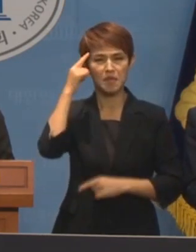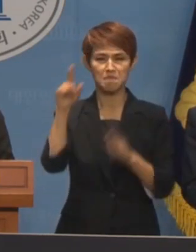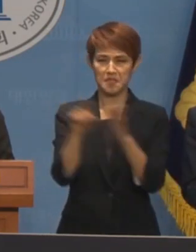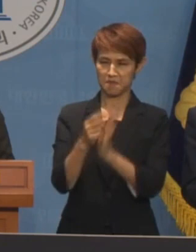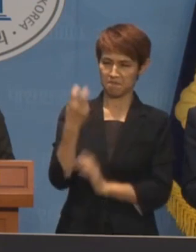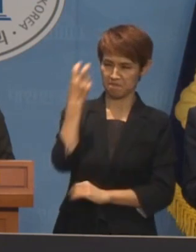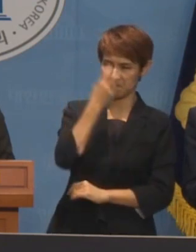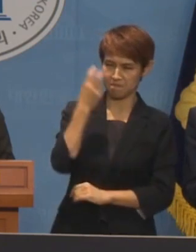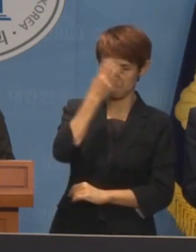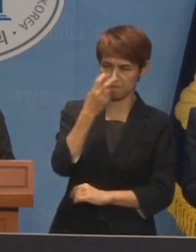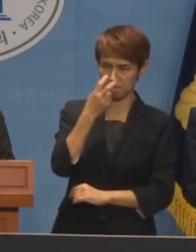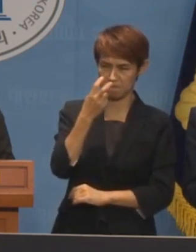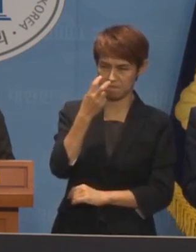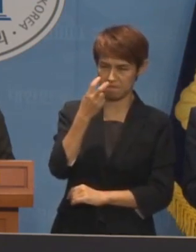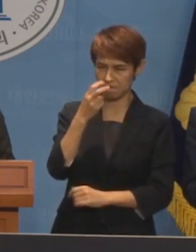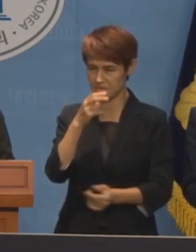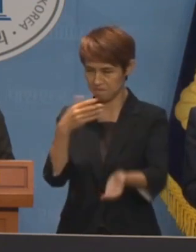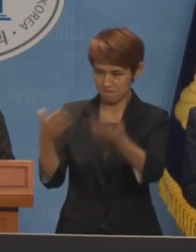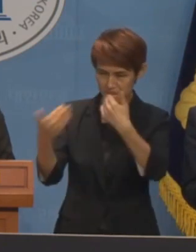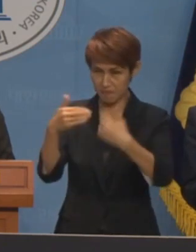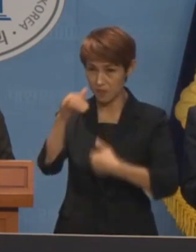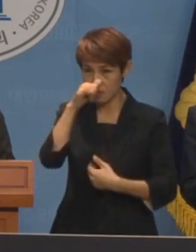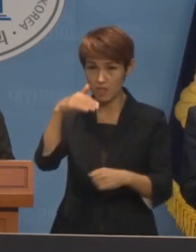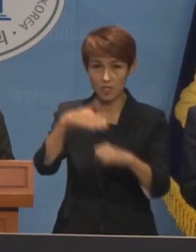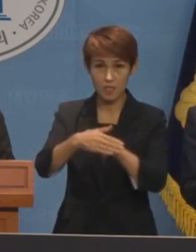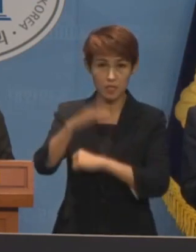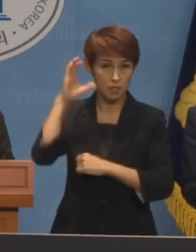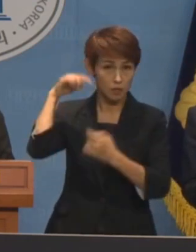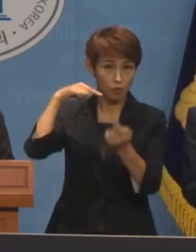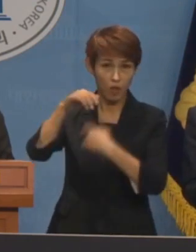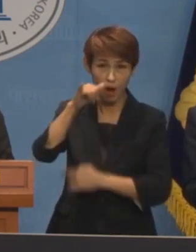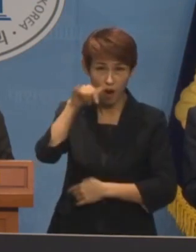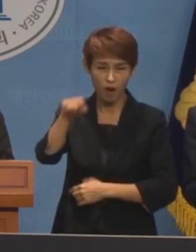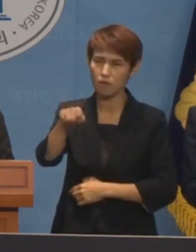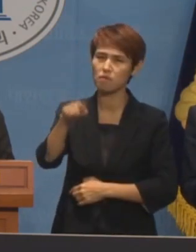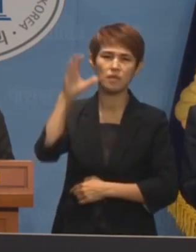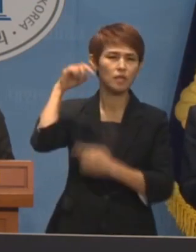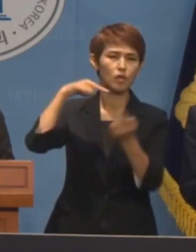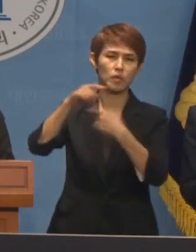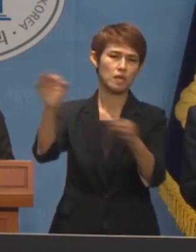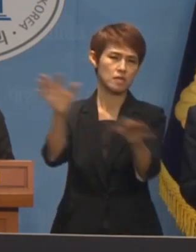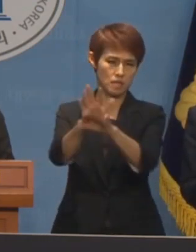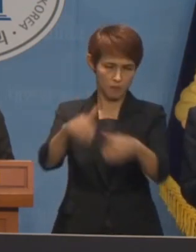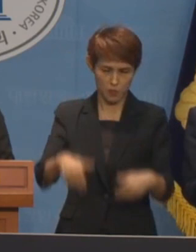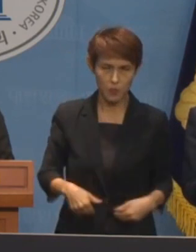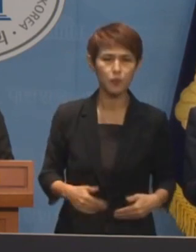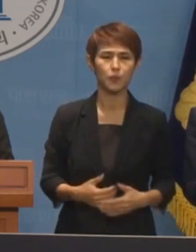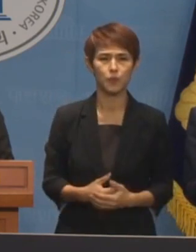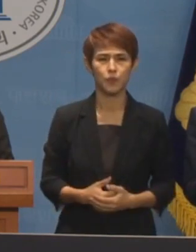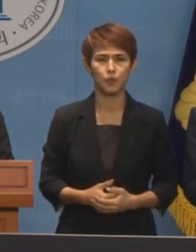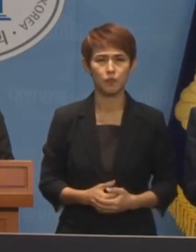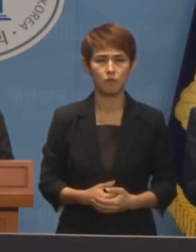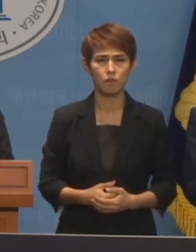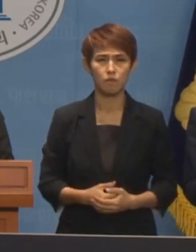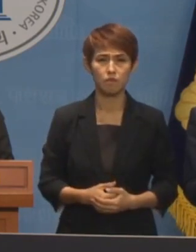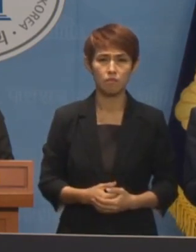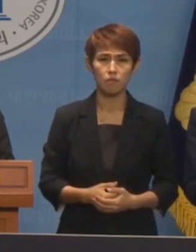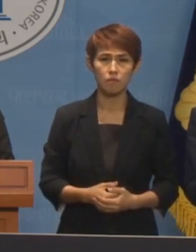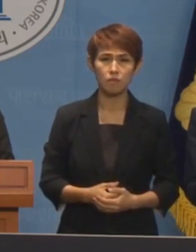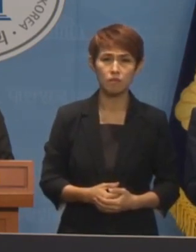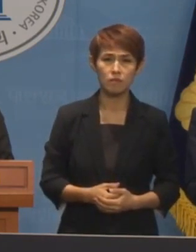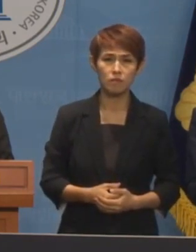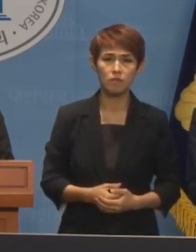검열하는 식의 인사청문회라면 인사청문회는 즉시 폐기해야 한다. 만일 그러한